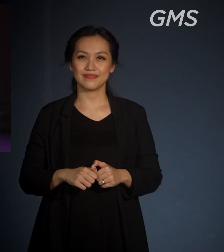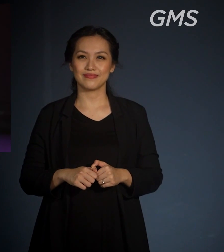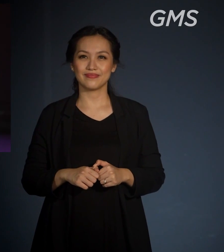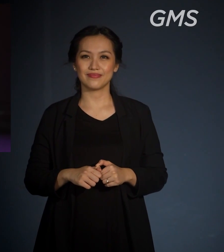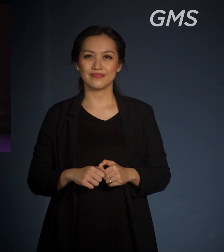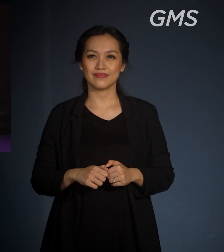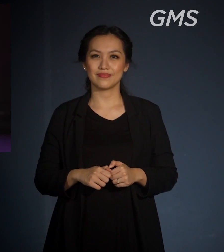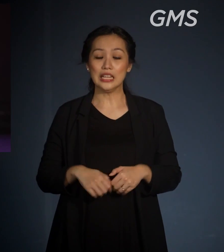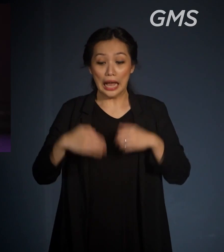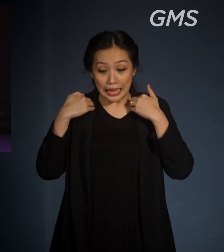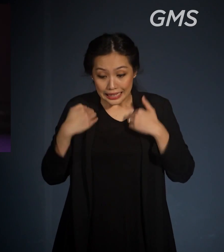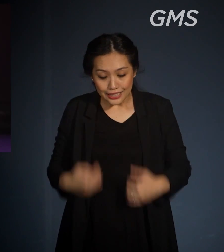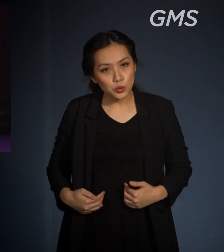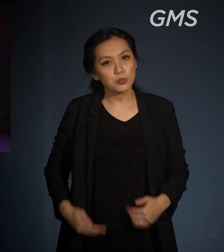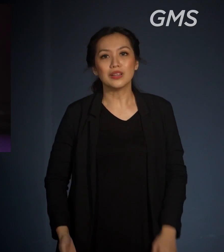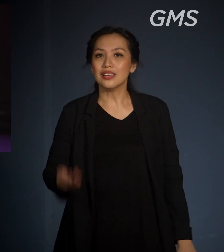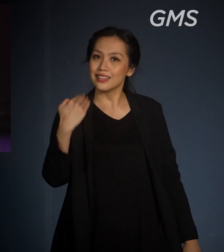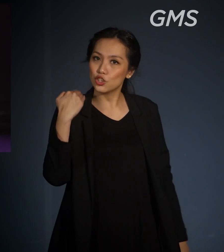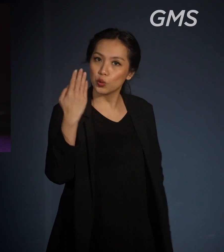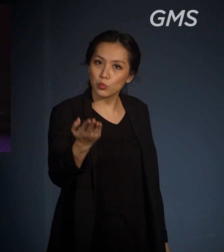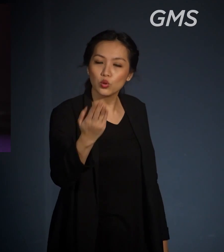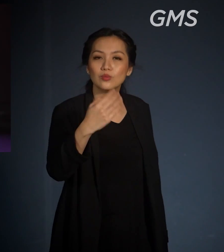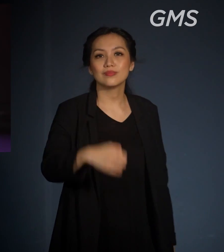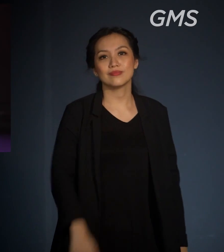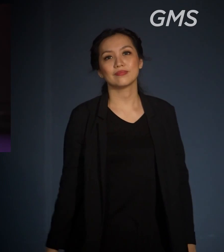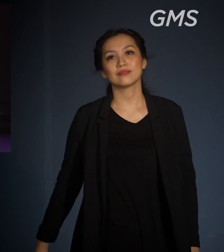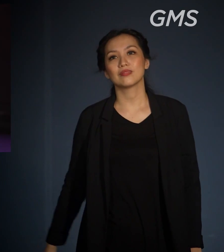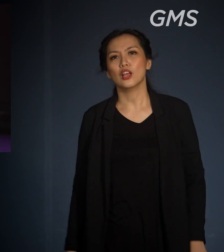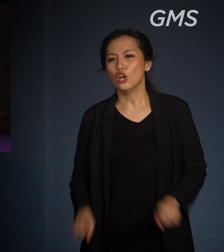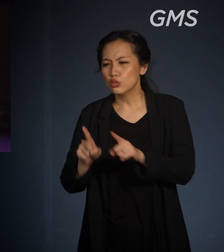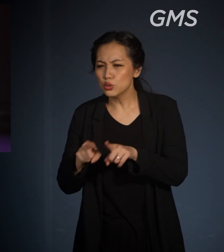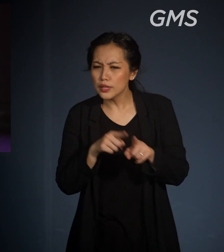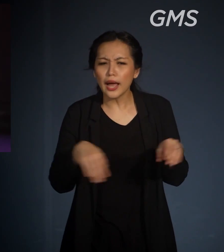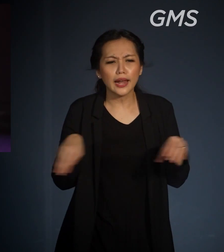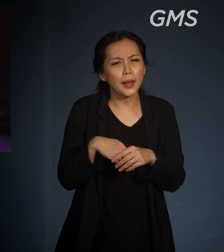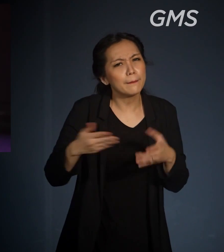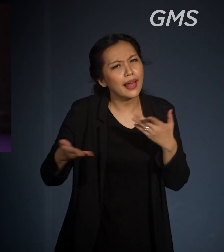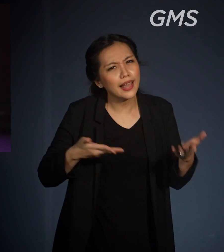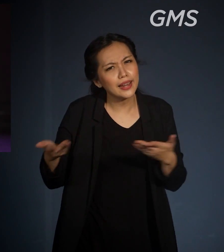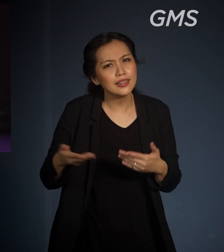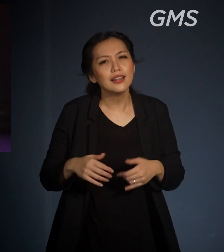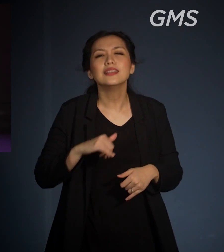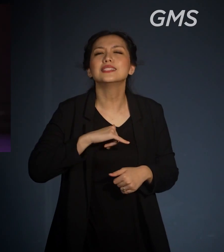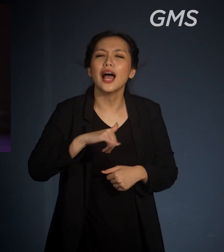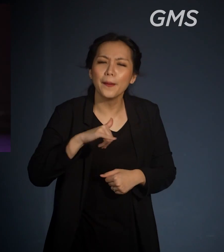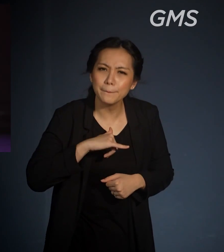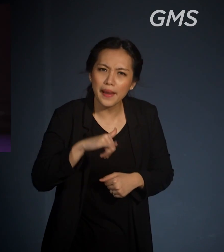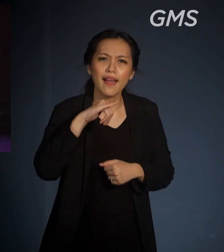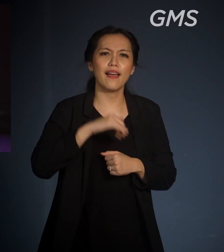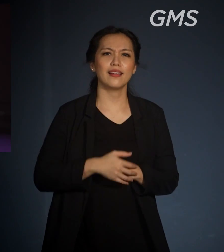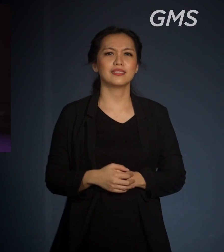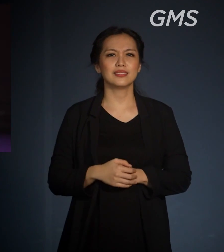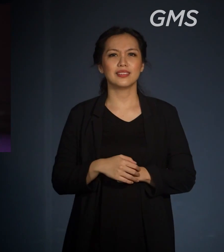Apalagi hidup Anda ini. Saudara, di dalam pelayanan juga sama. Kalau Anda